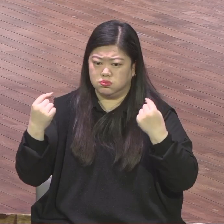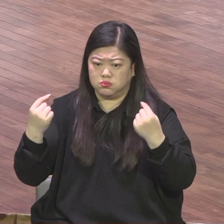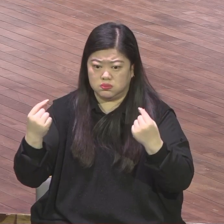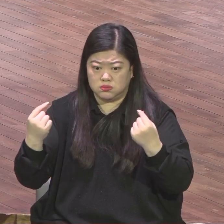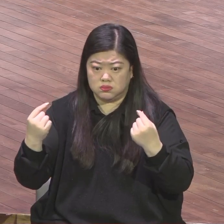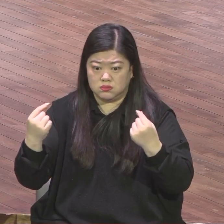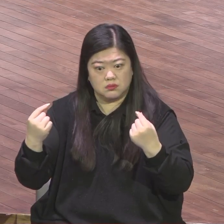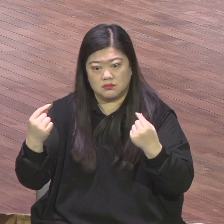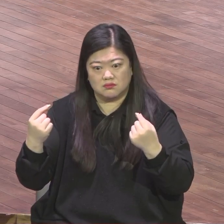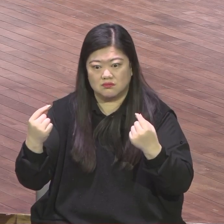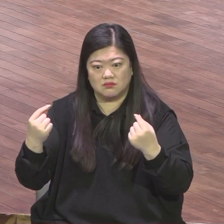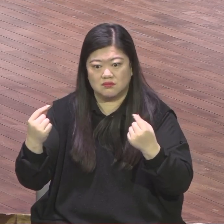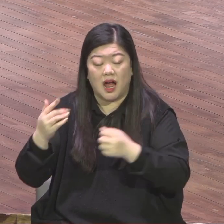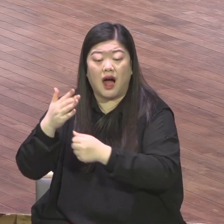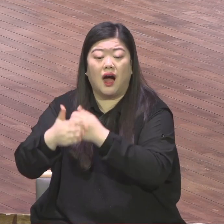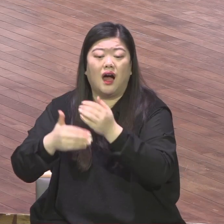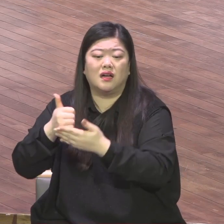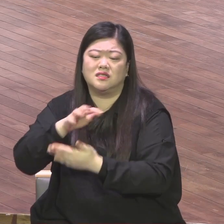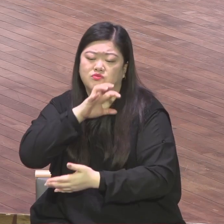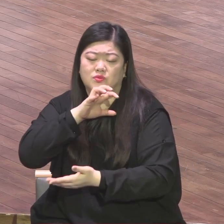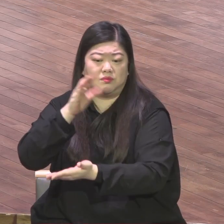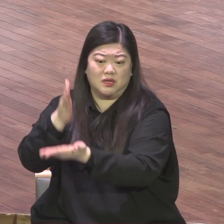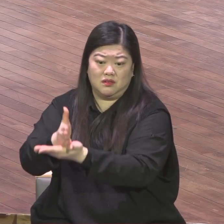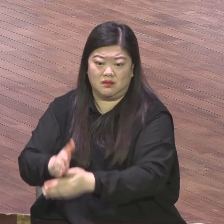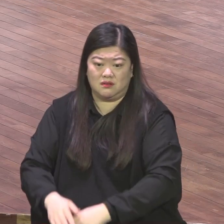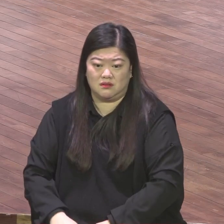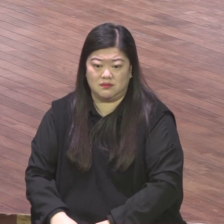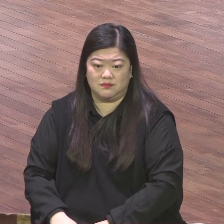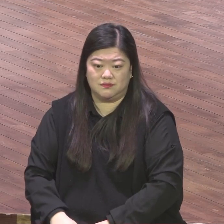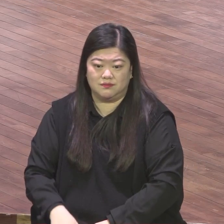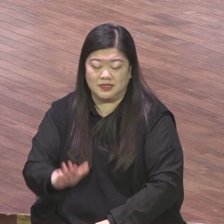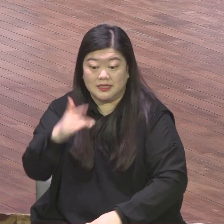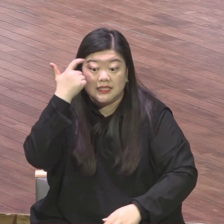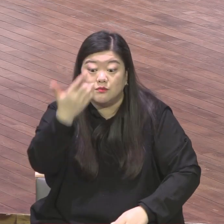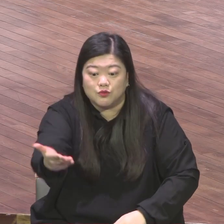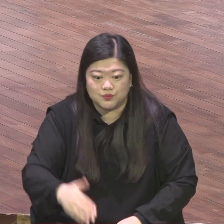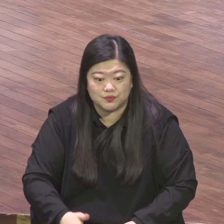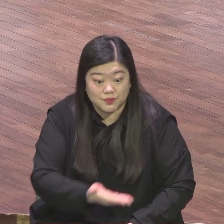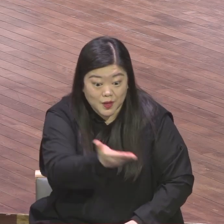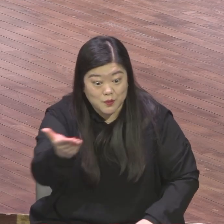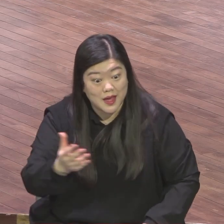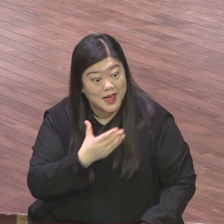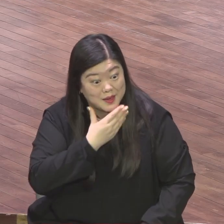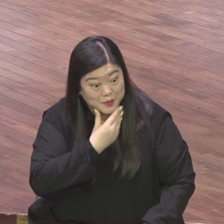것입니다. 잘못 잡은 거예요. 물어봅시다. 행복하십니까?